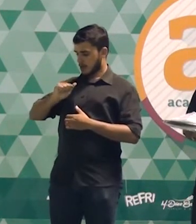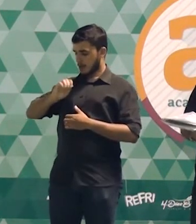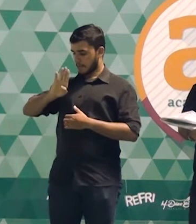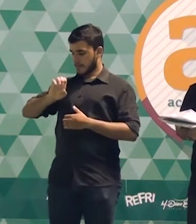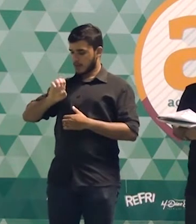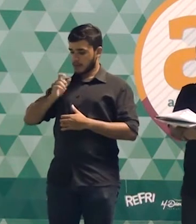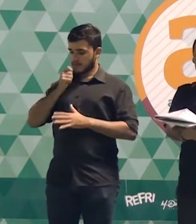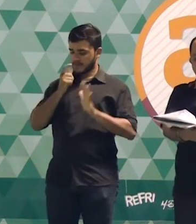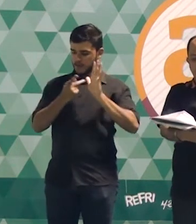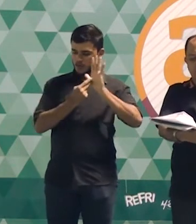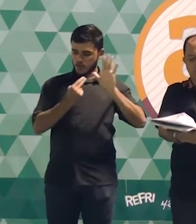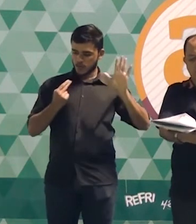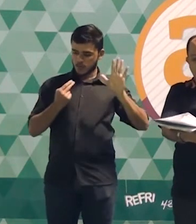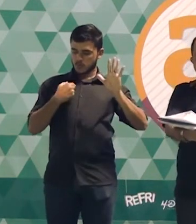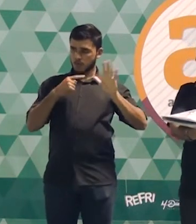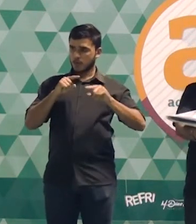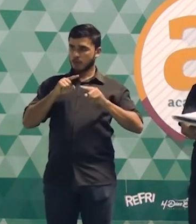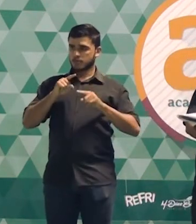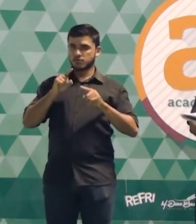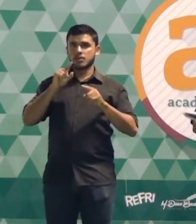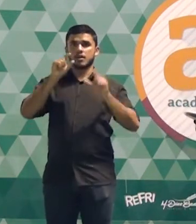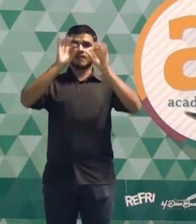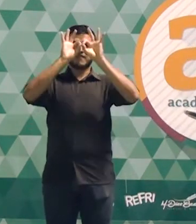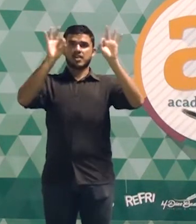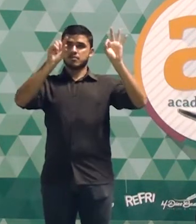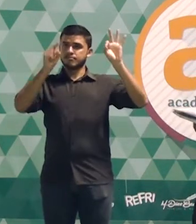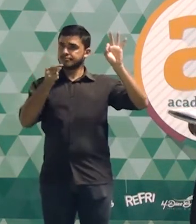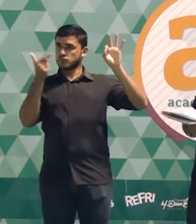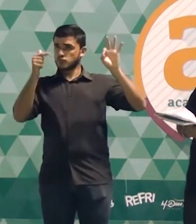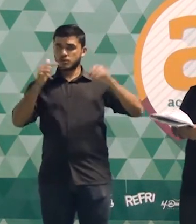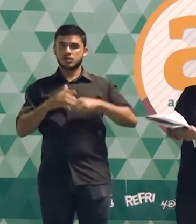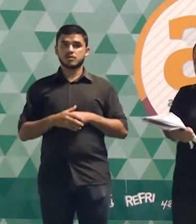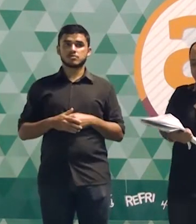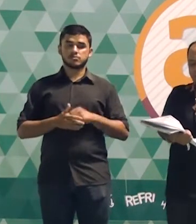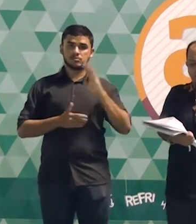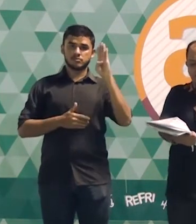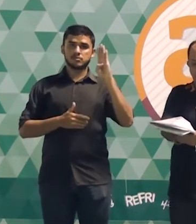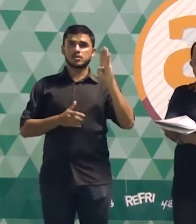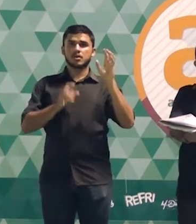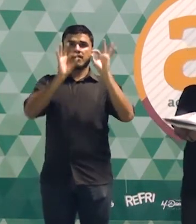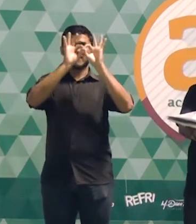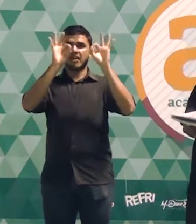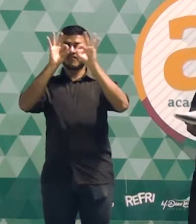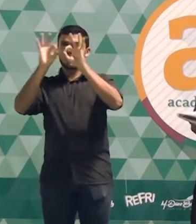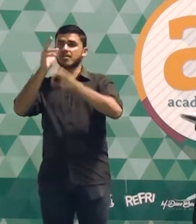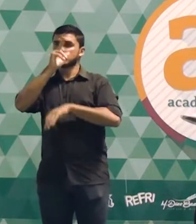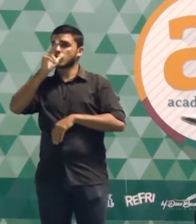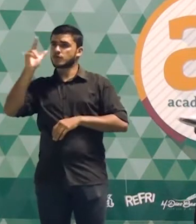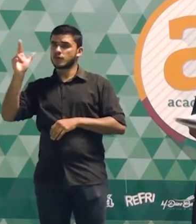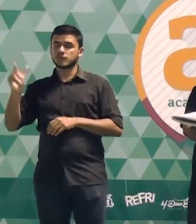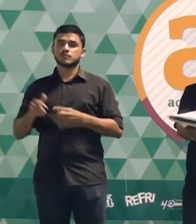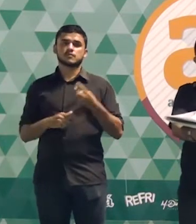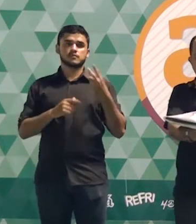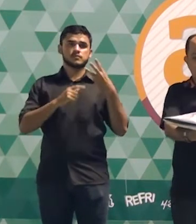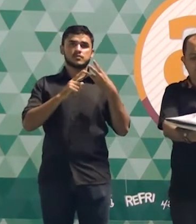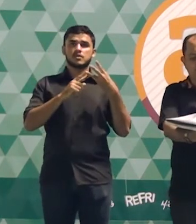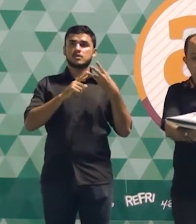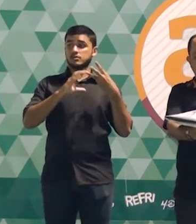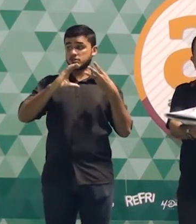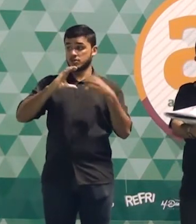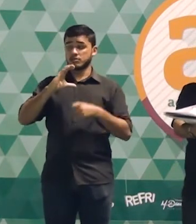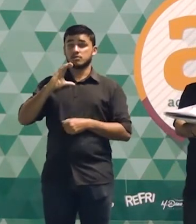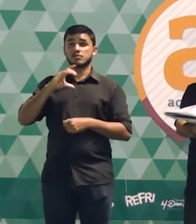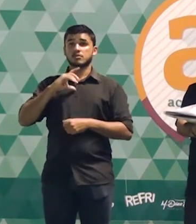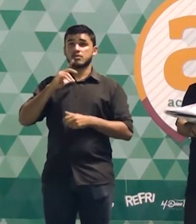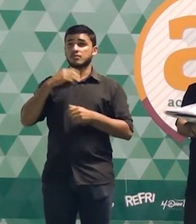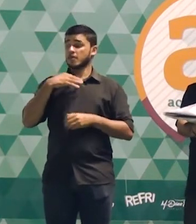recurso? Da omissão de vírgulas entre as orações, do emprego repetido de frases nominais, da falta de rigor na